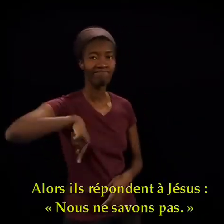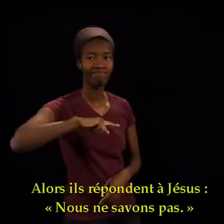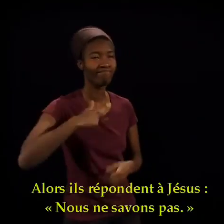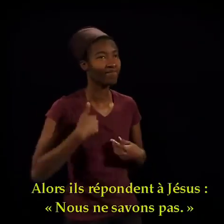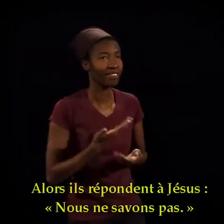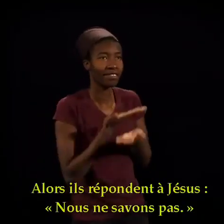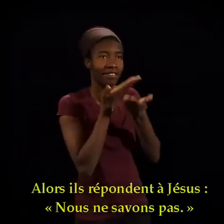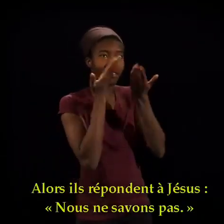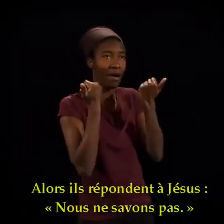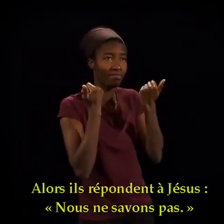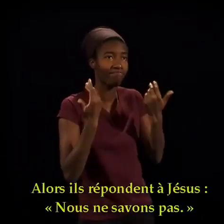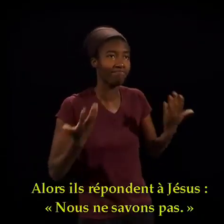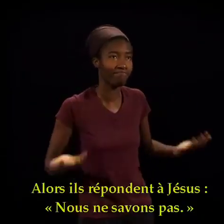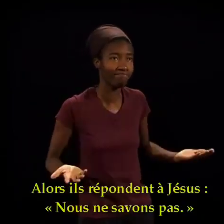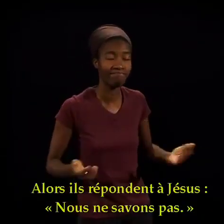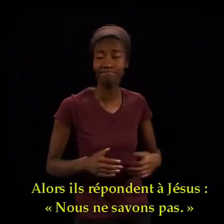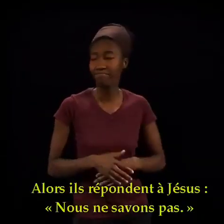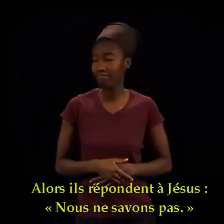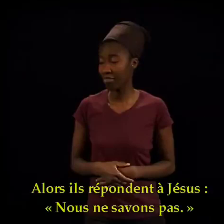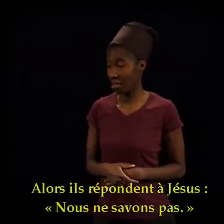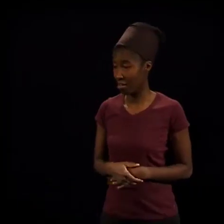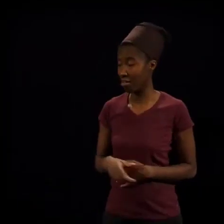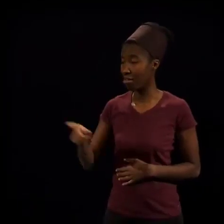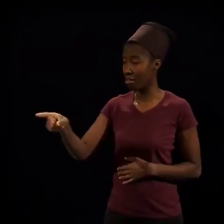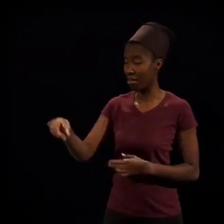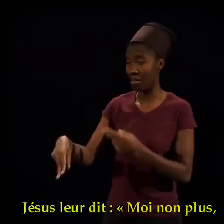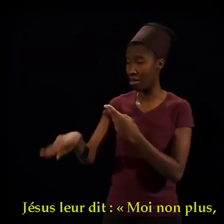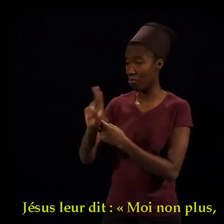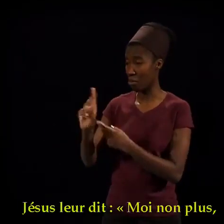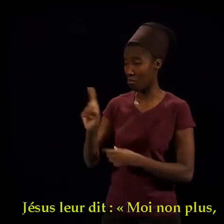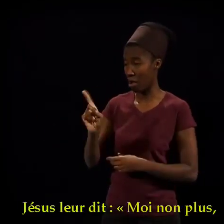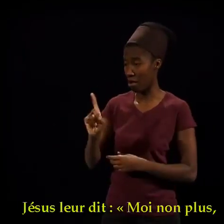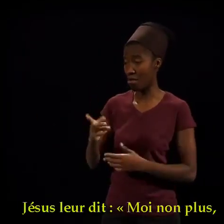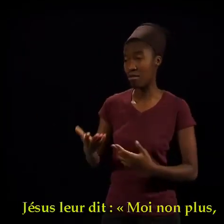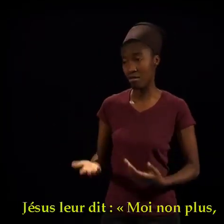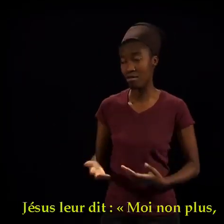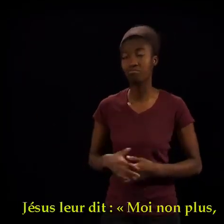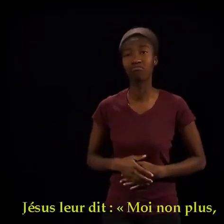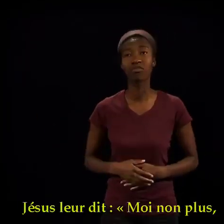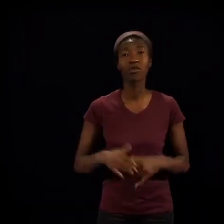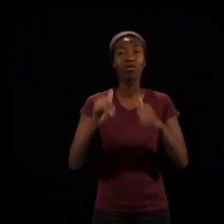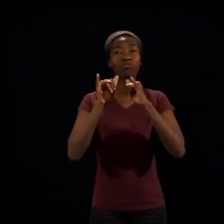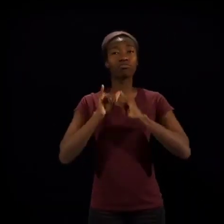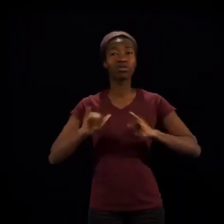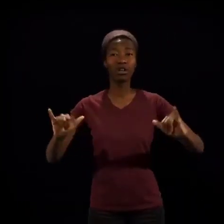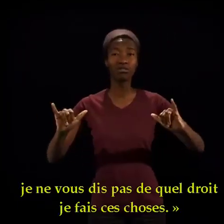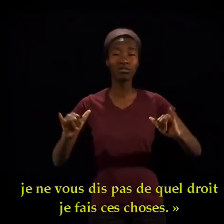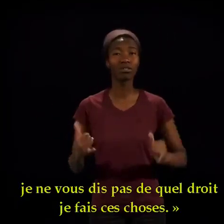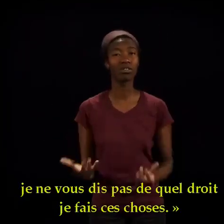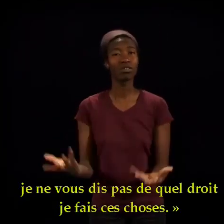Alors, ils répondent à Jésus, « Nous ne savons pas. » Jésus leur dit, « Moi non plus, je ne vous dis pas de quel droit je fais